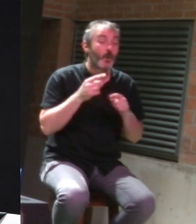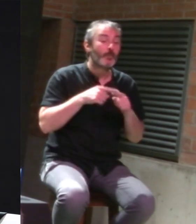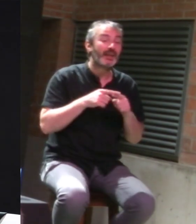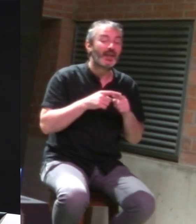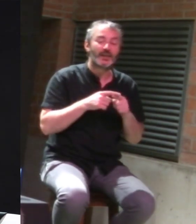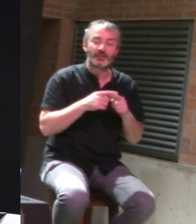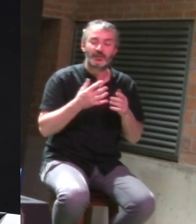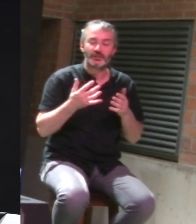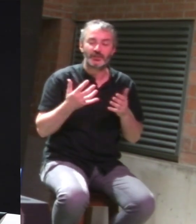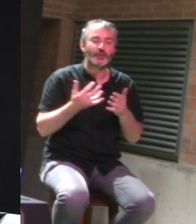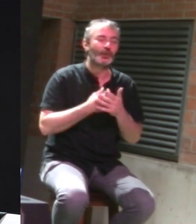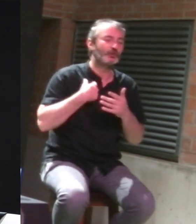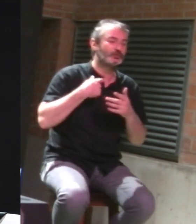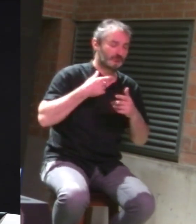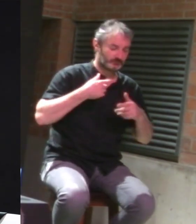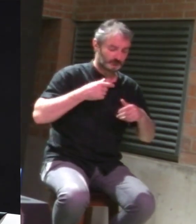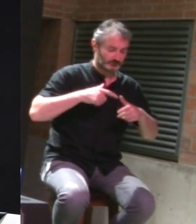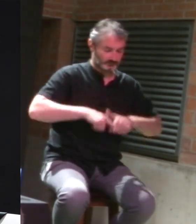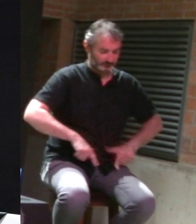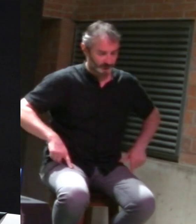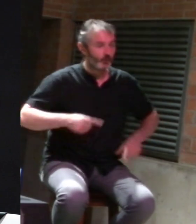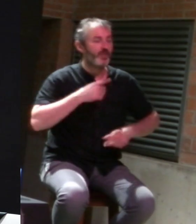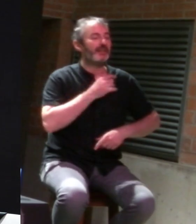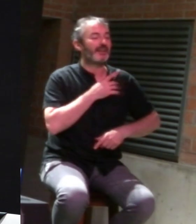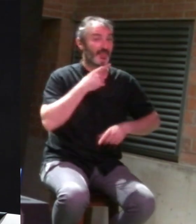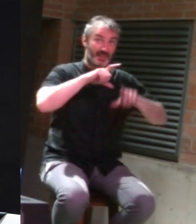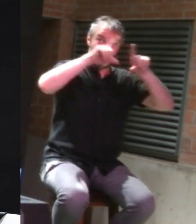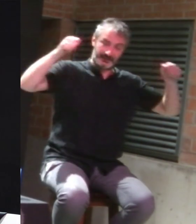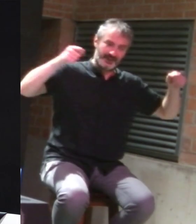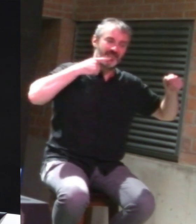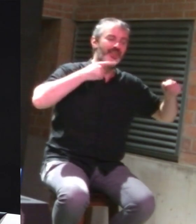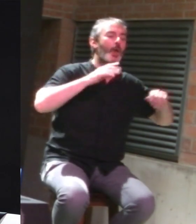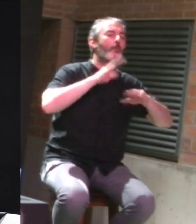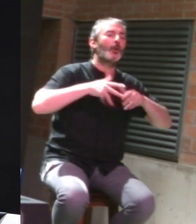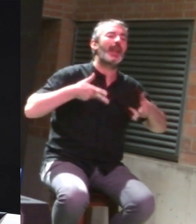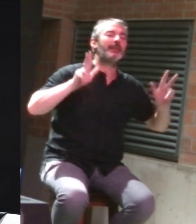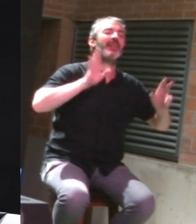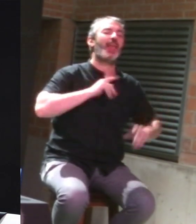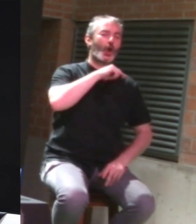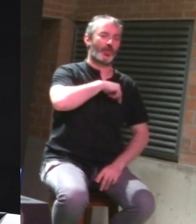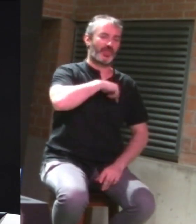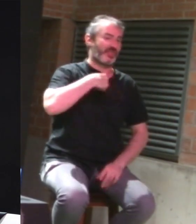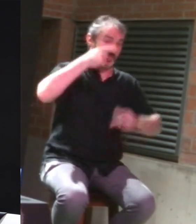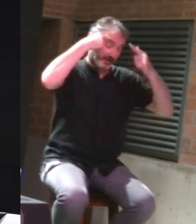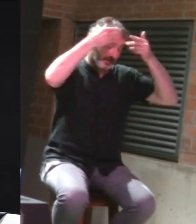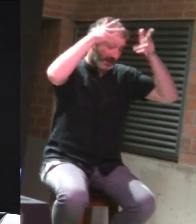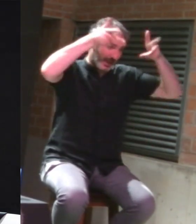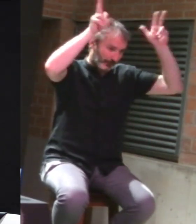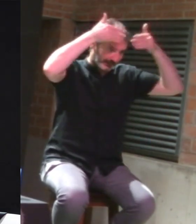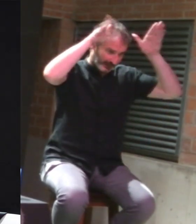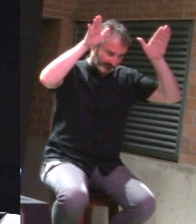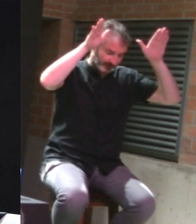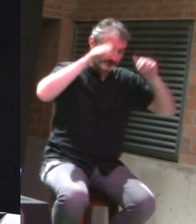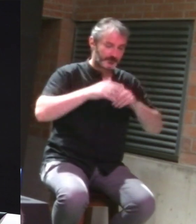porten pendons de societats obreres, i el que diu és per la llibertat de consciència. Què fan i què porten davant